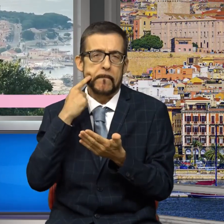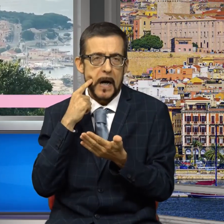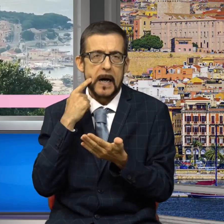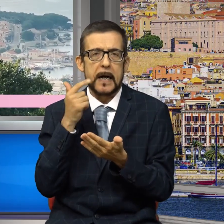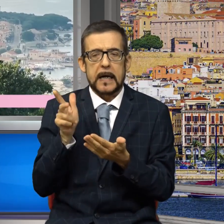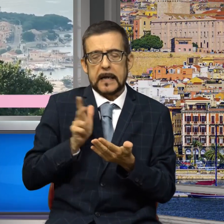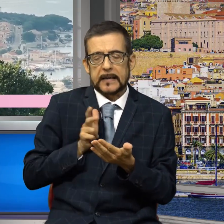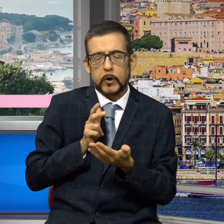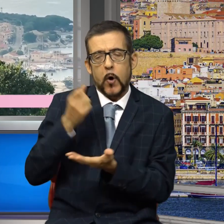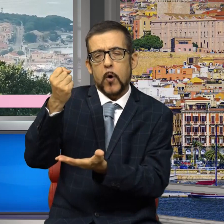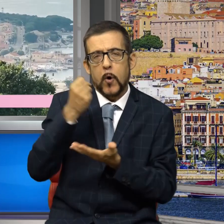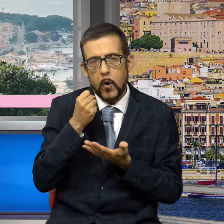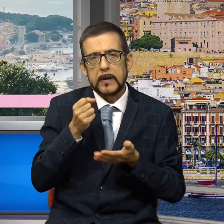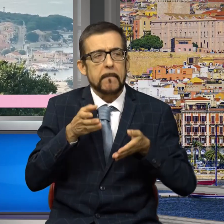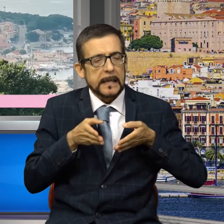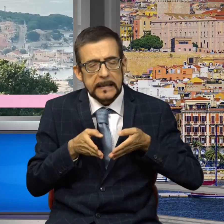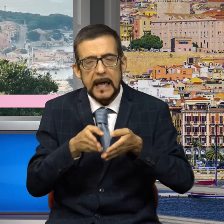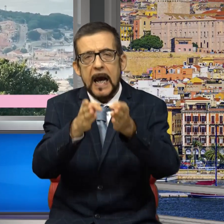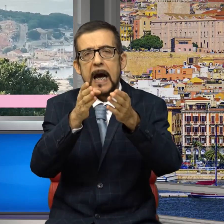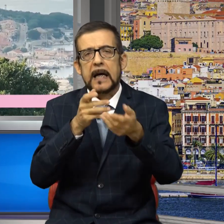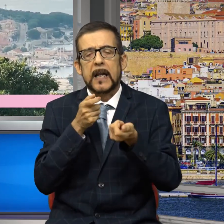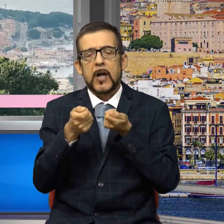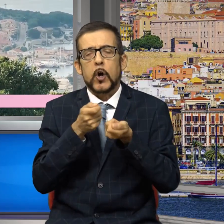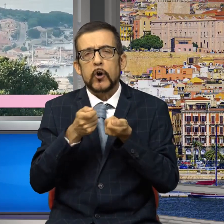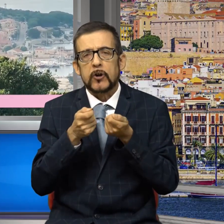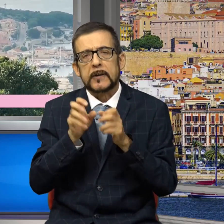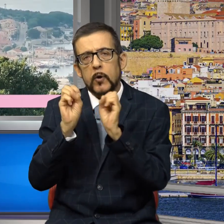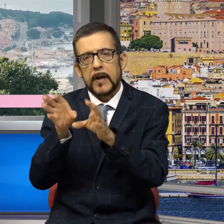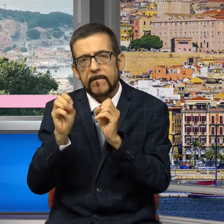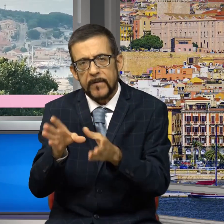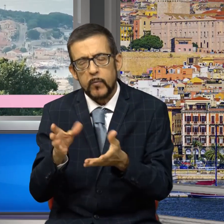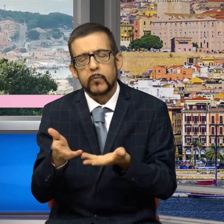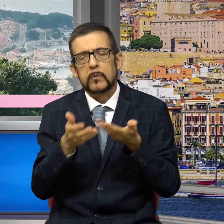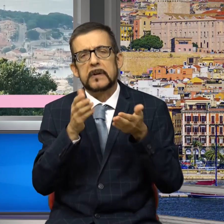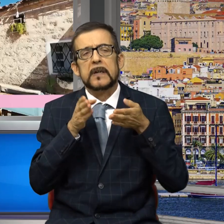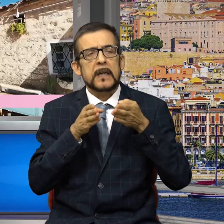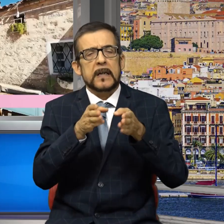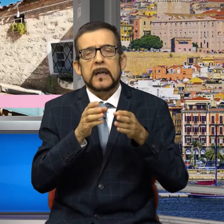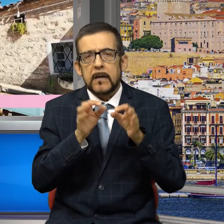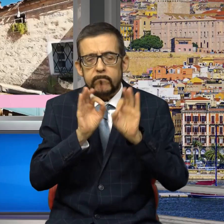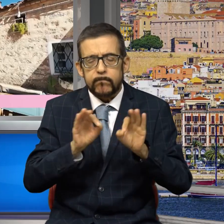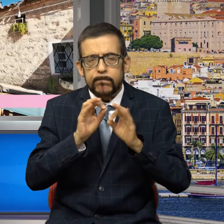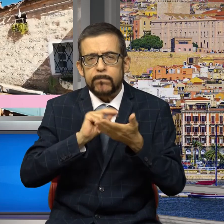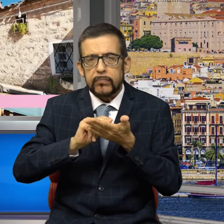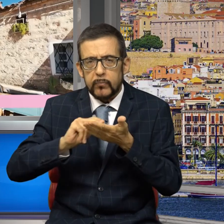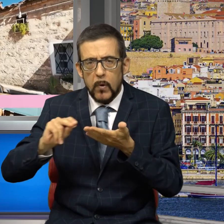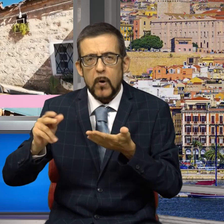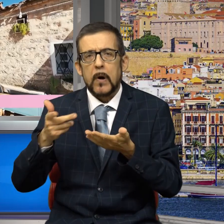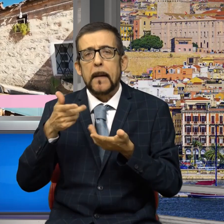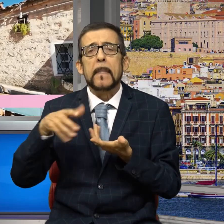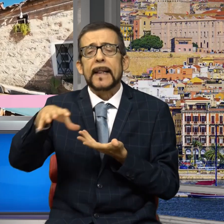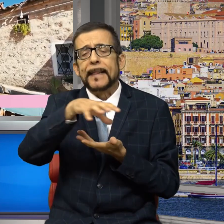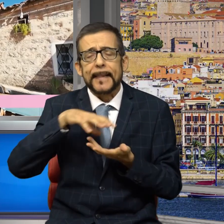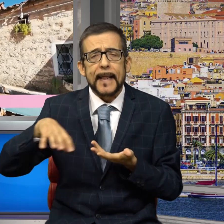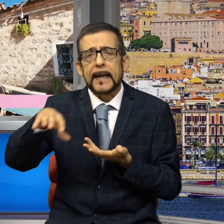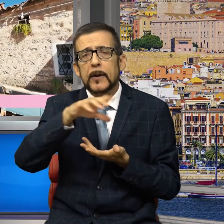per le infrastrutture stradali, per la gestione dei rifiuti e per la sanità, per la formazione e la gestione di un territorio, quello gallurese, che